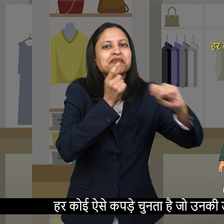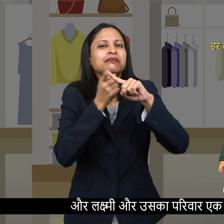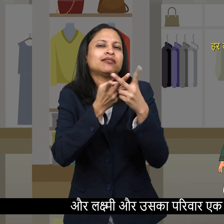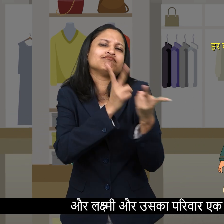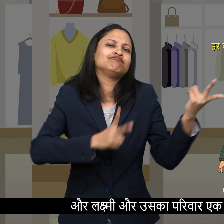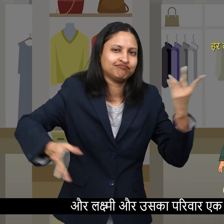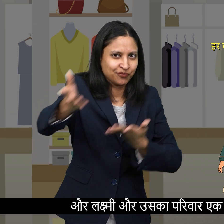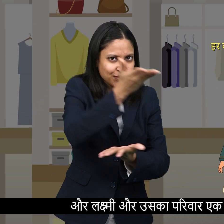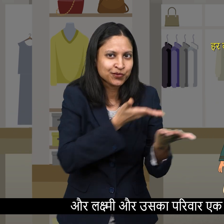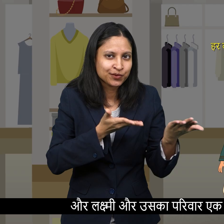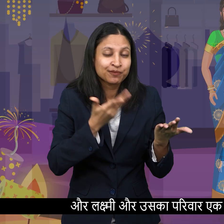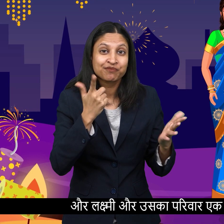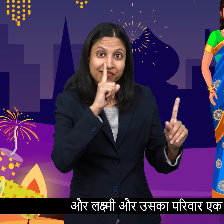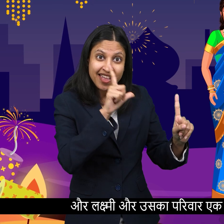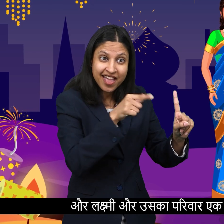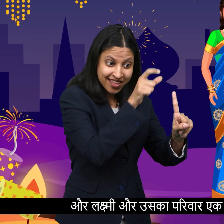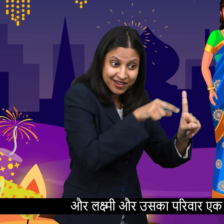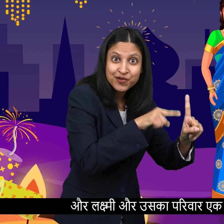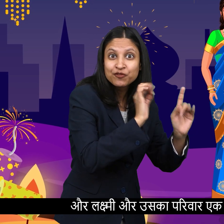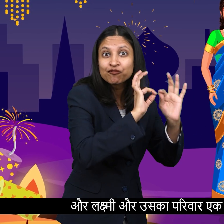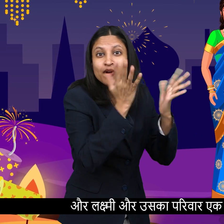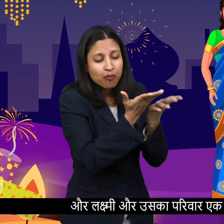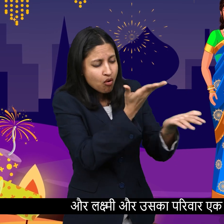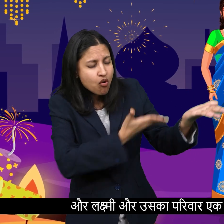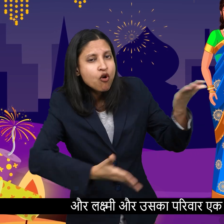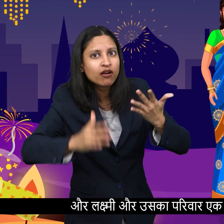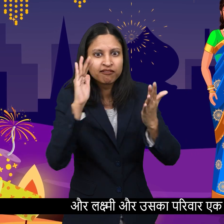और लक्ष्मी और उसका परिवार एक रंगीन त्योहार के लिए तैयार हो गए।